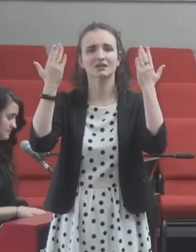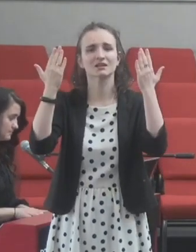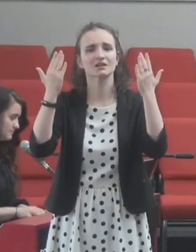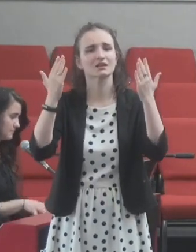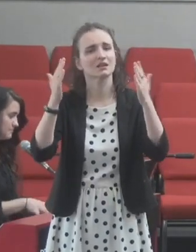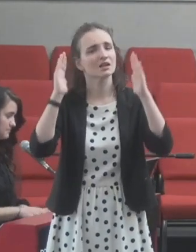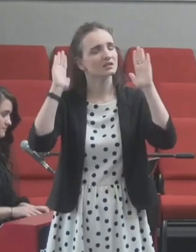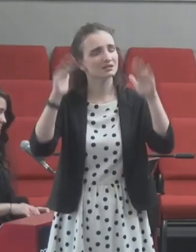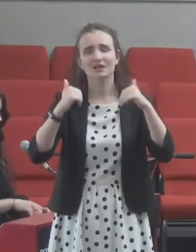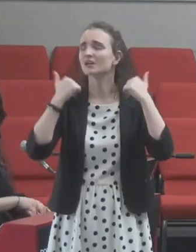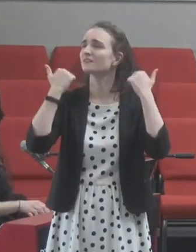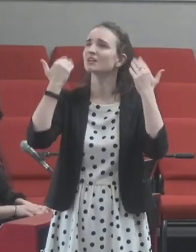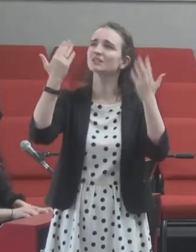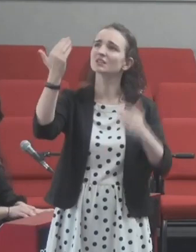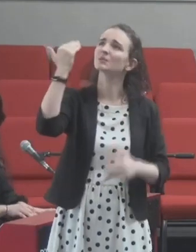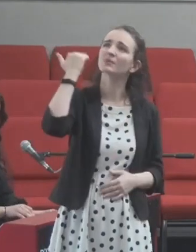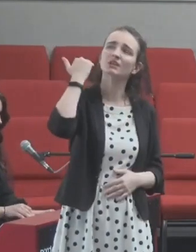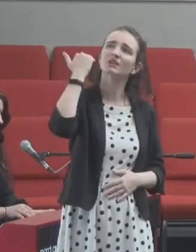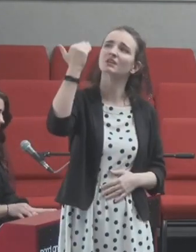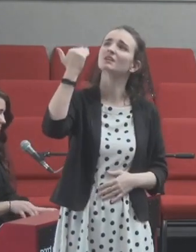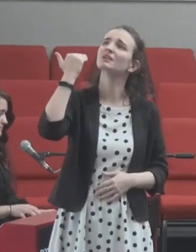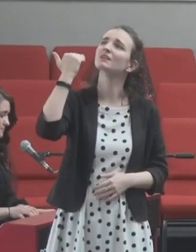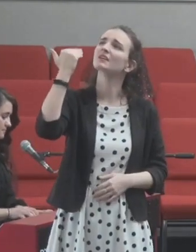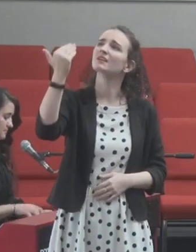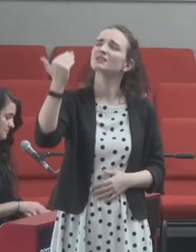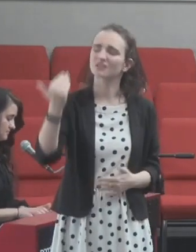Слава, слава тебе